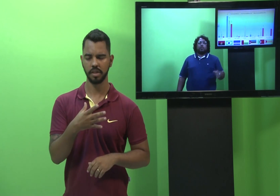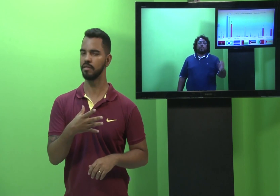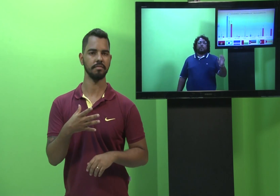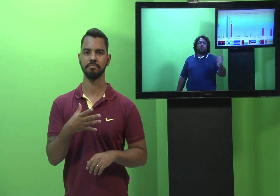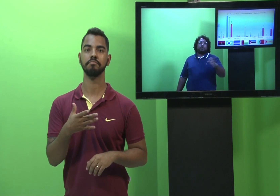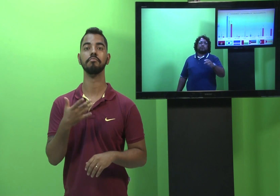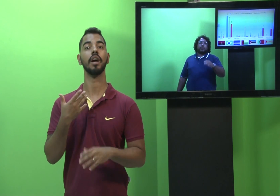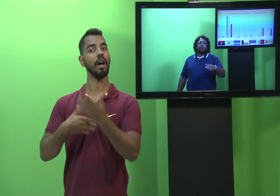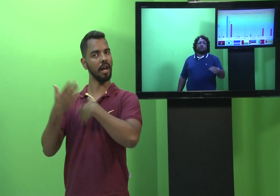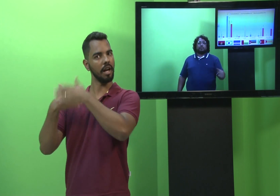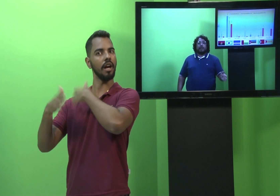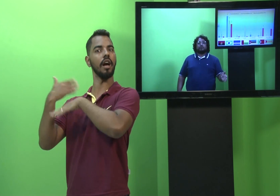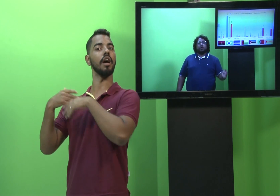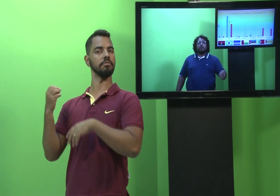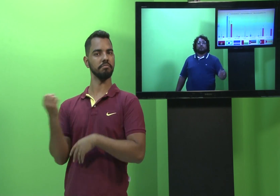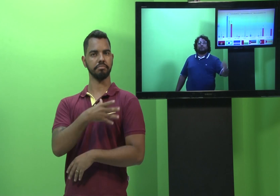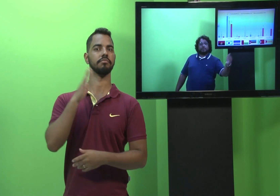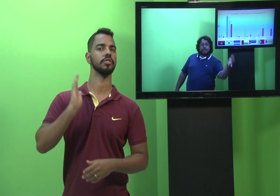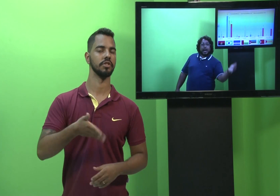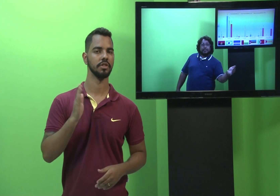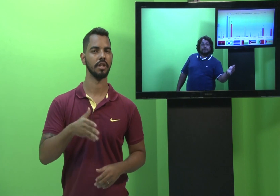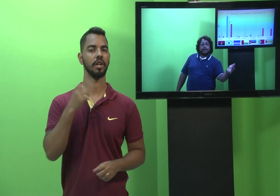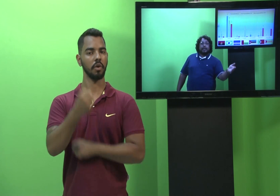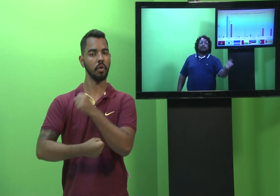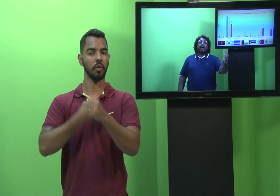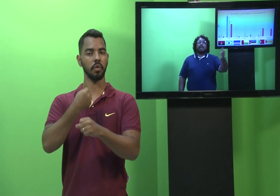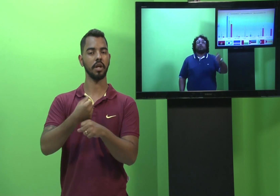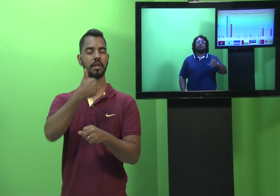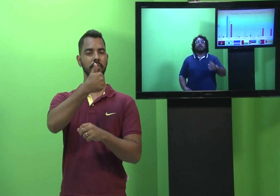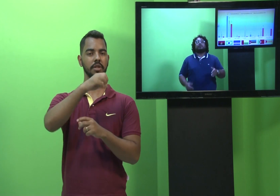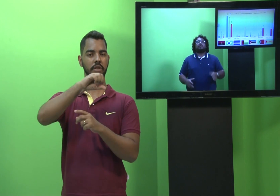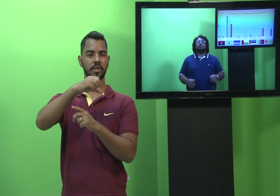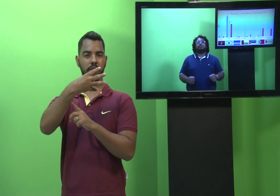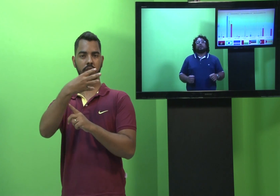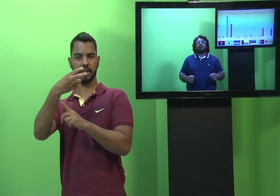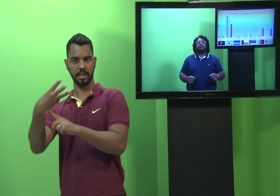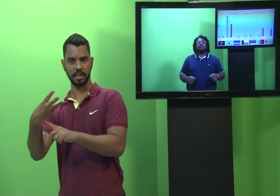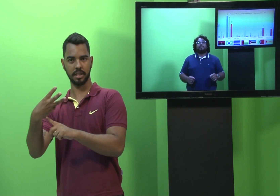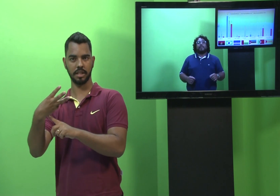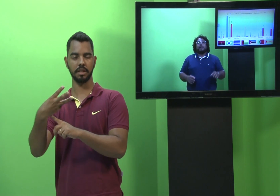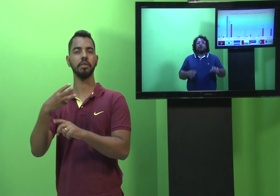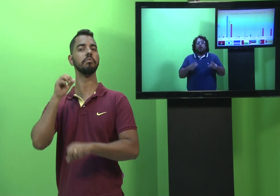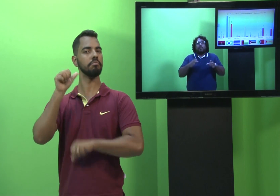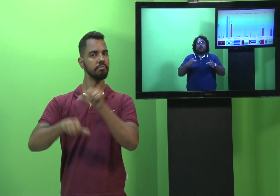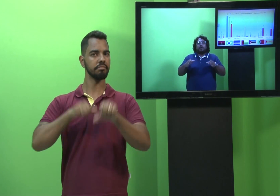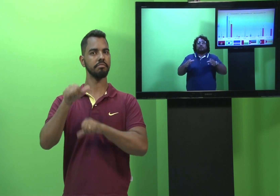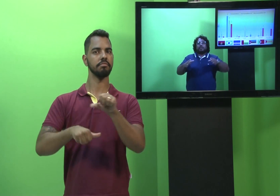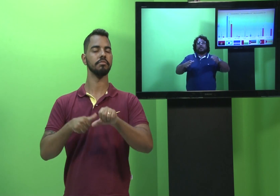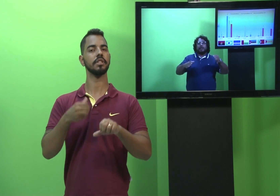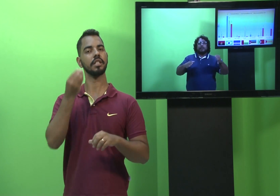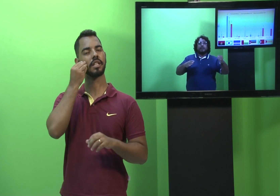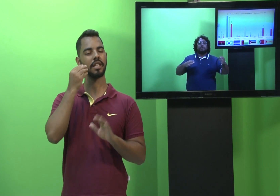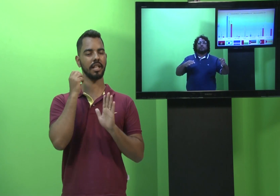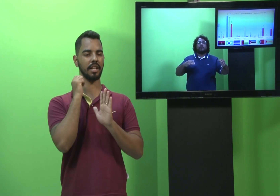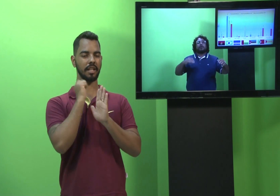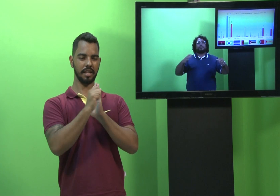o propósito de aproximar as normas oficiais da língua usada no cotidiano, incorporando o brasileirismo, por